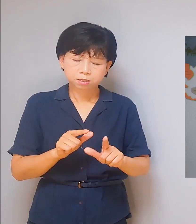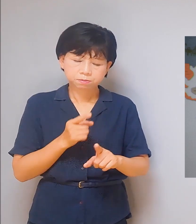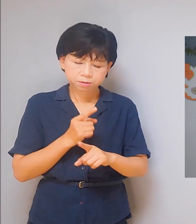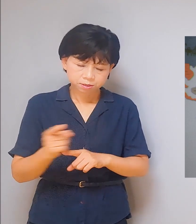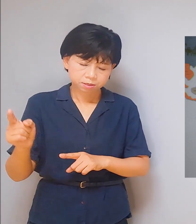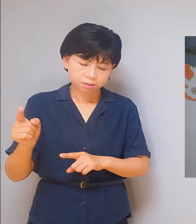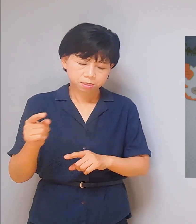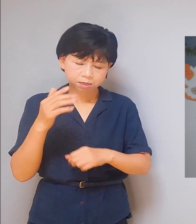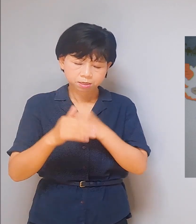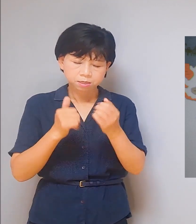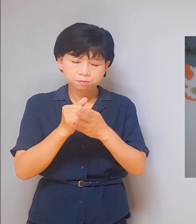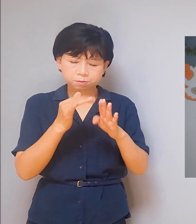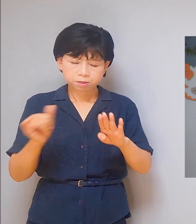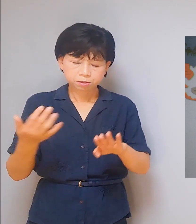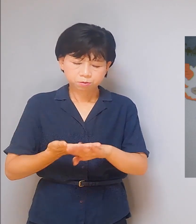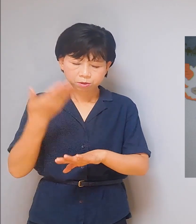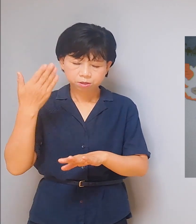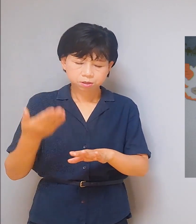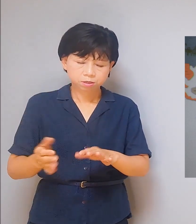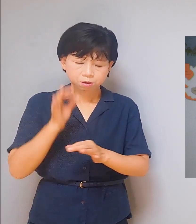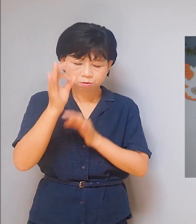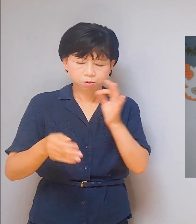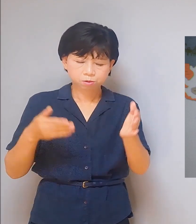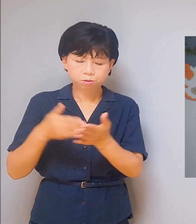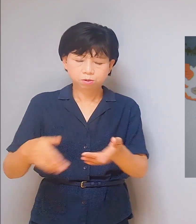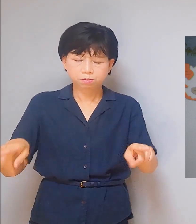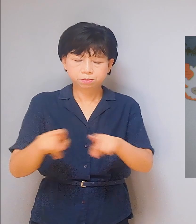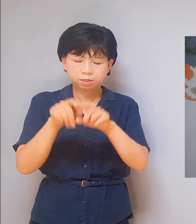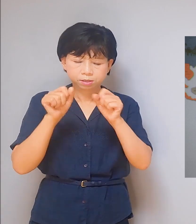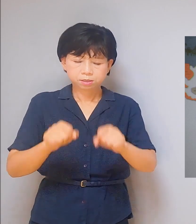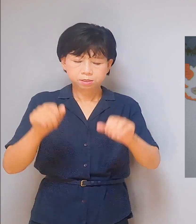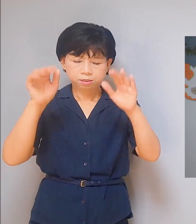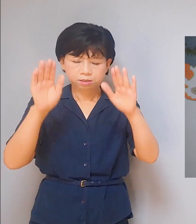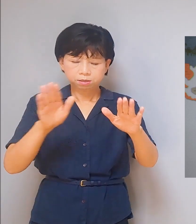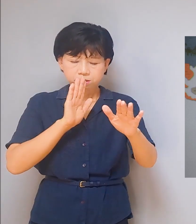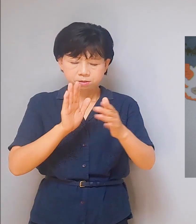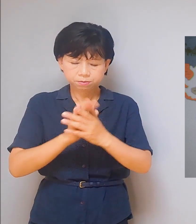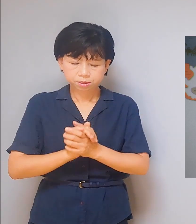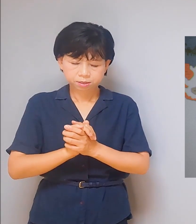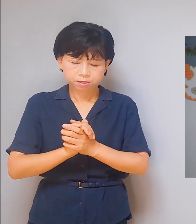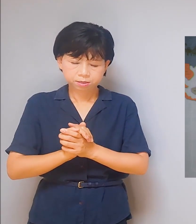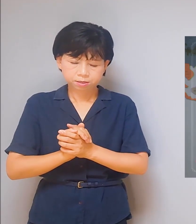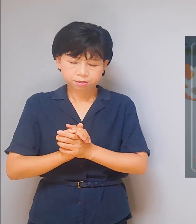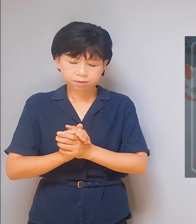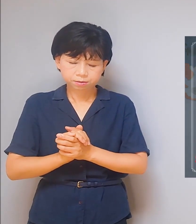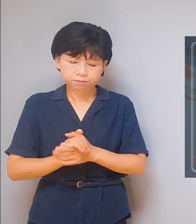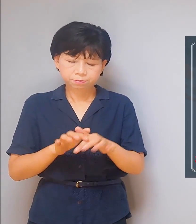살아내는 하나님의 백성들 위해 영원토록 함께 있을지어다. 아멘.